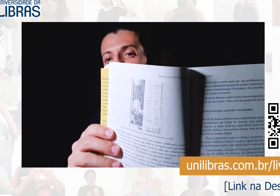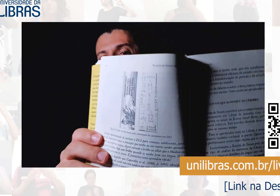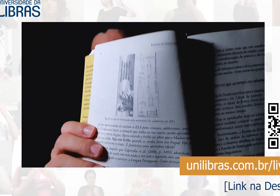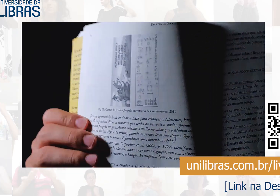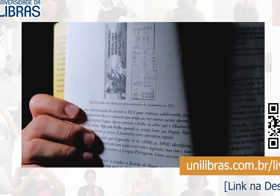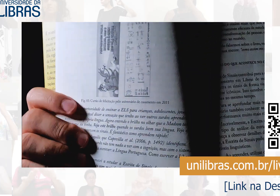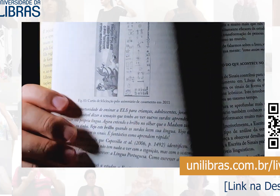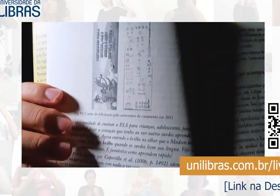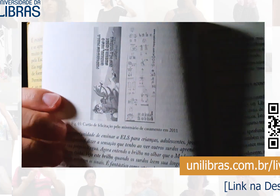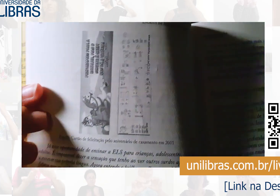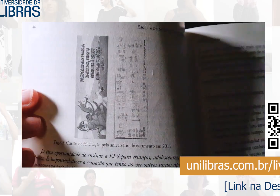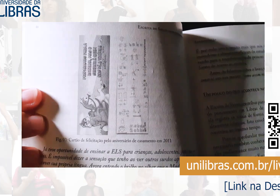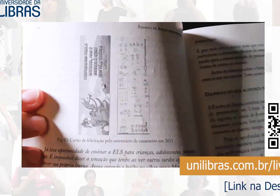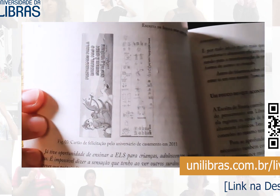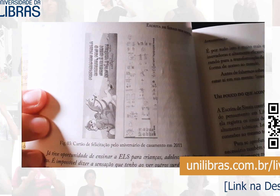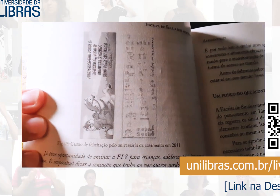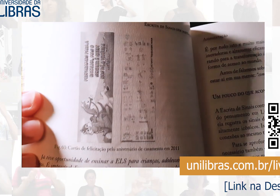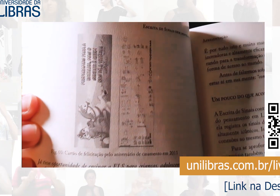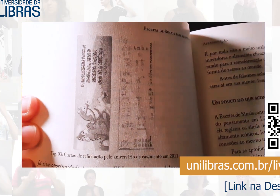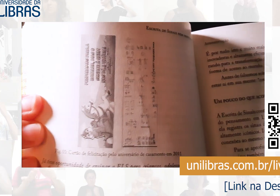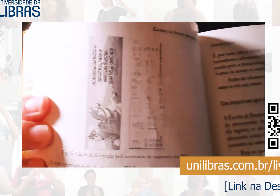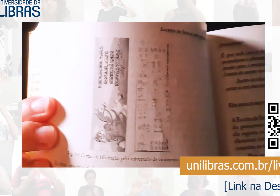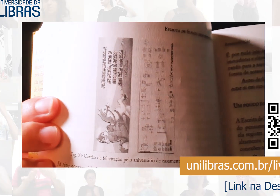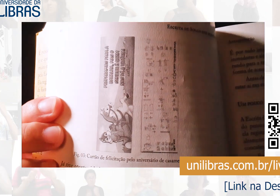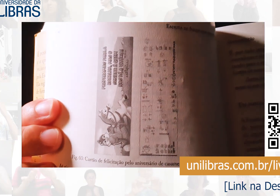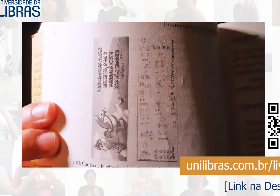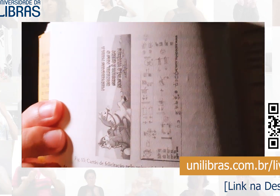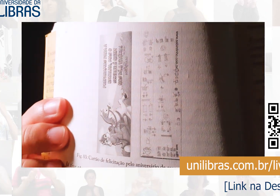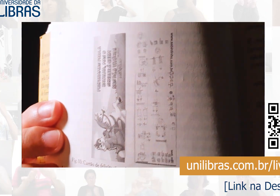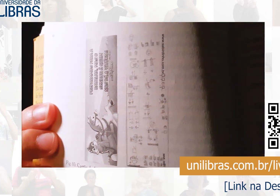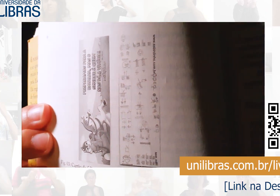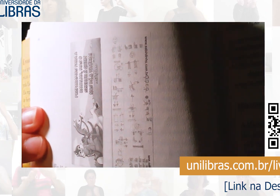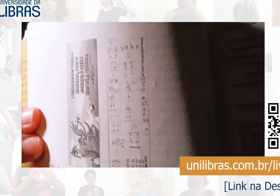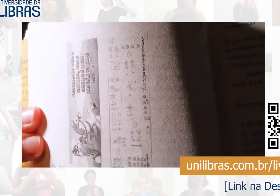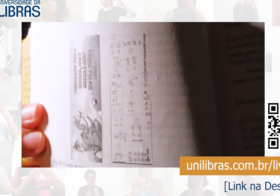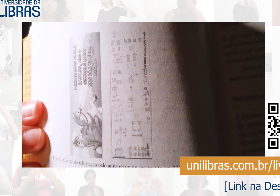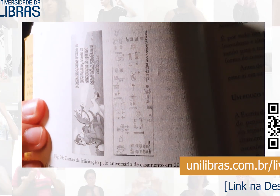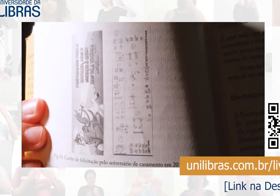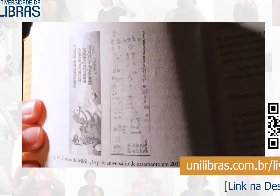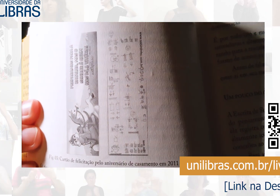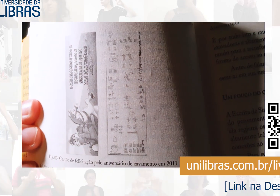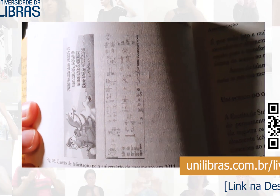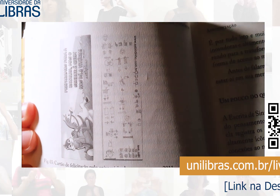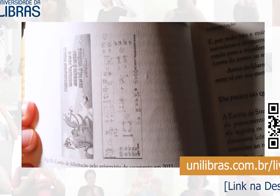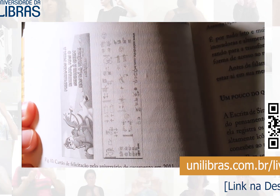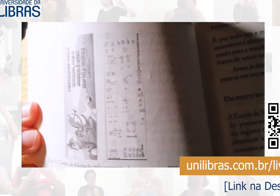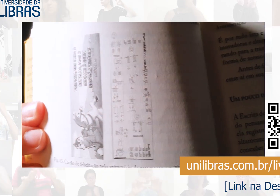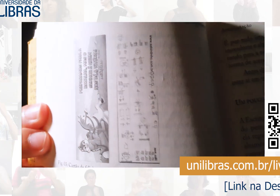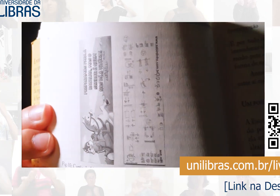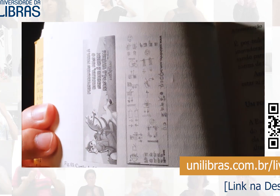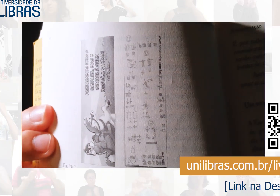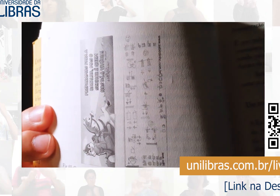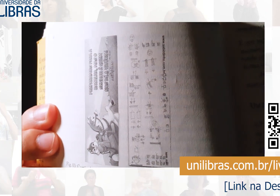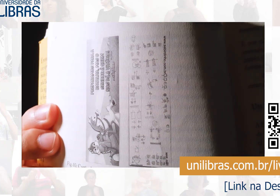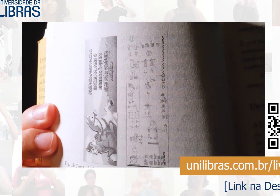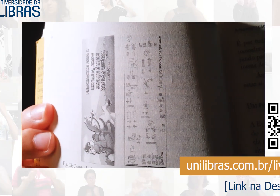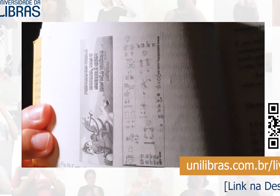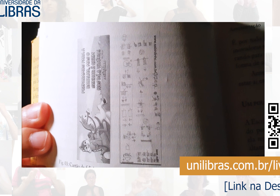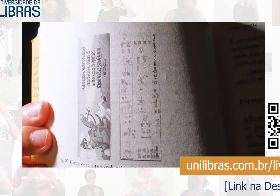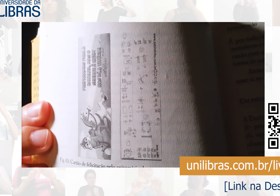é justamente esse. Por quê? Porque nessa fase, minha mãe estava na fase de aprofundamento da Libras.